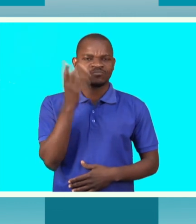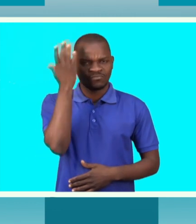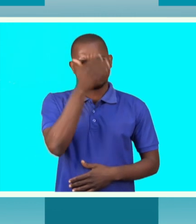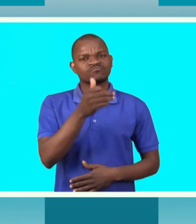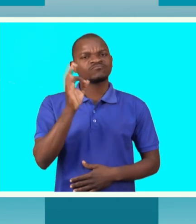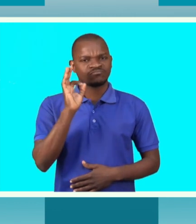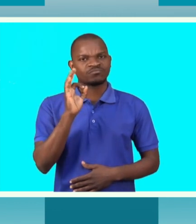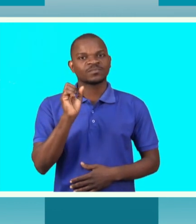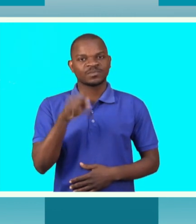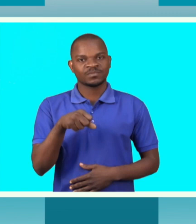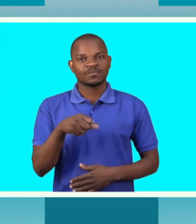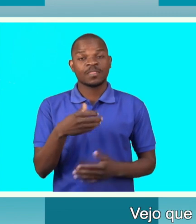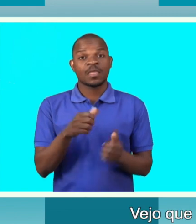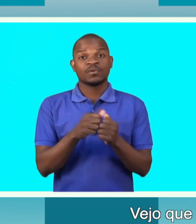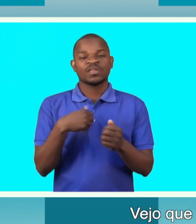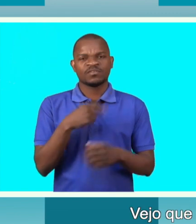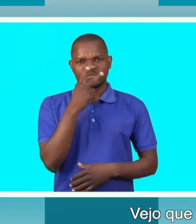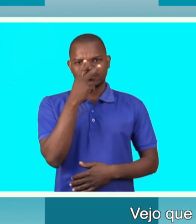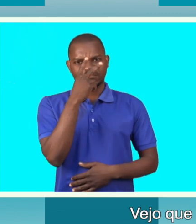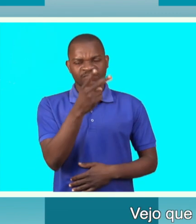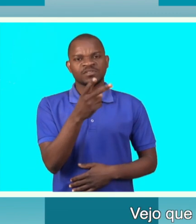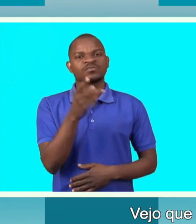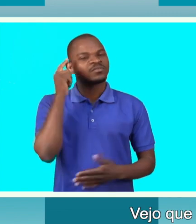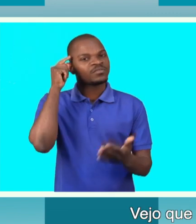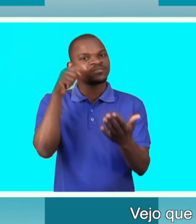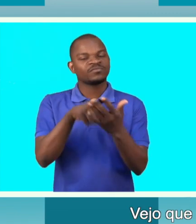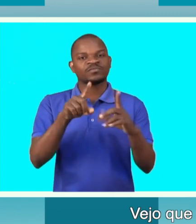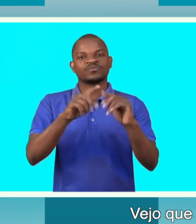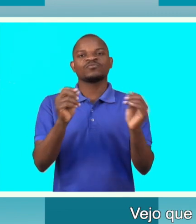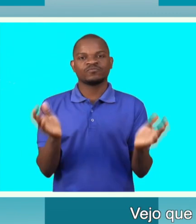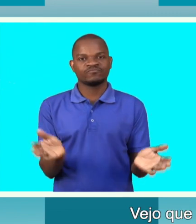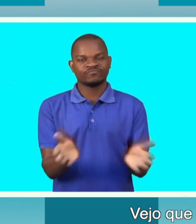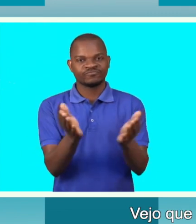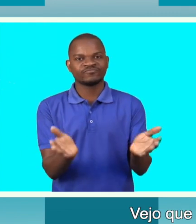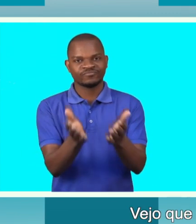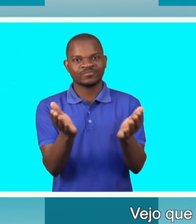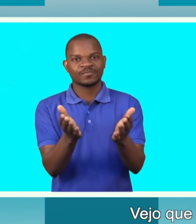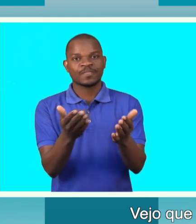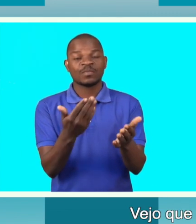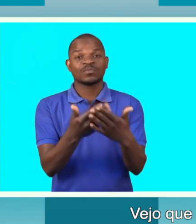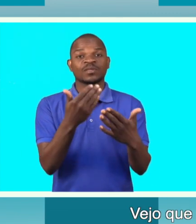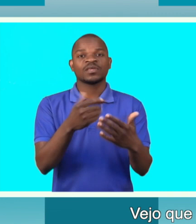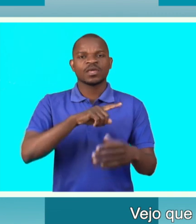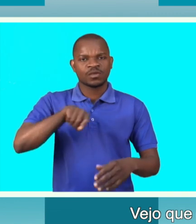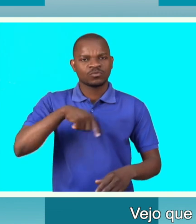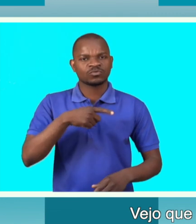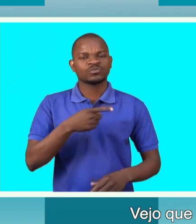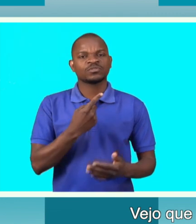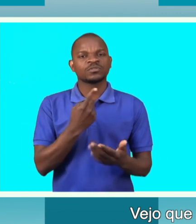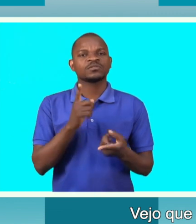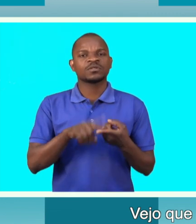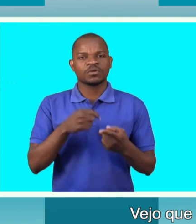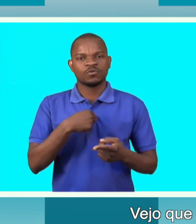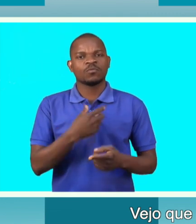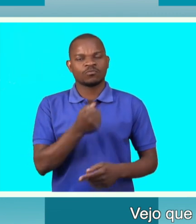Foi bonito, mas eu vejo que é incentivador isso aí. Por isso eu devo tentar mais